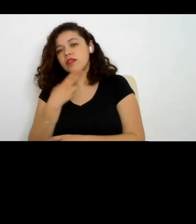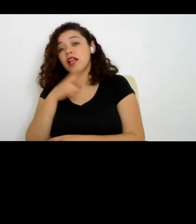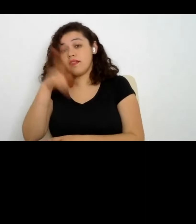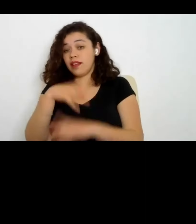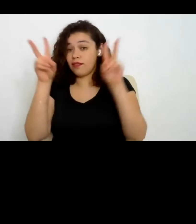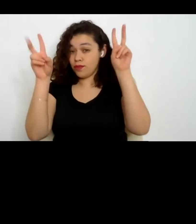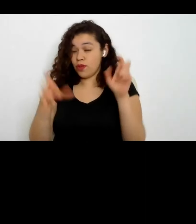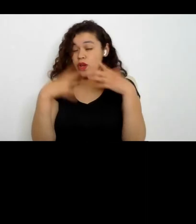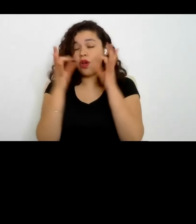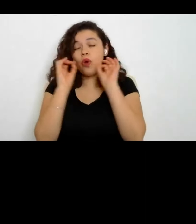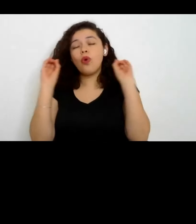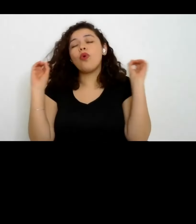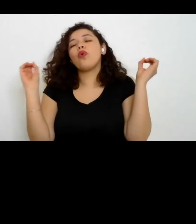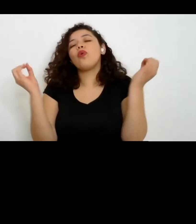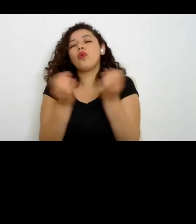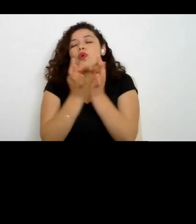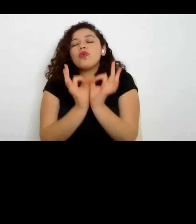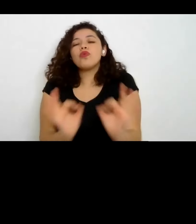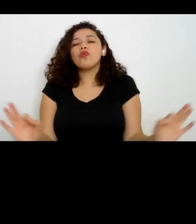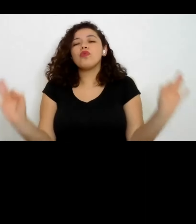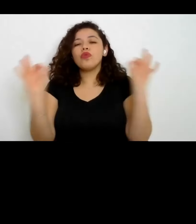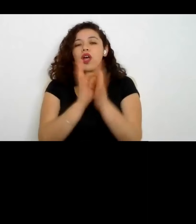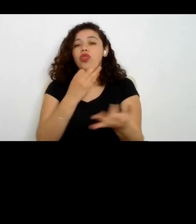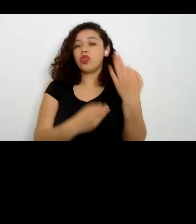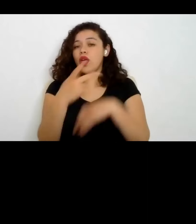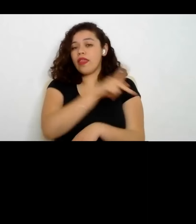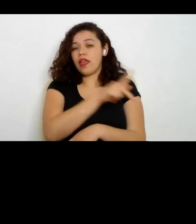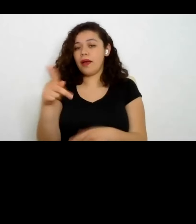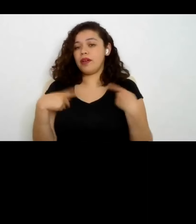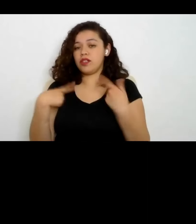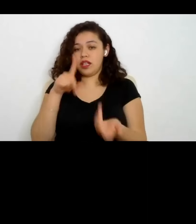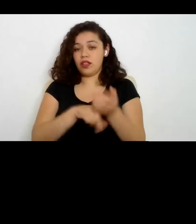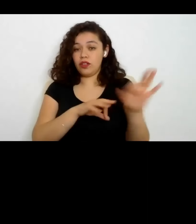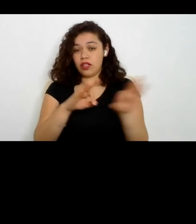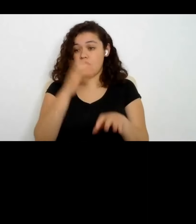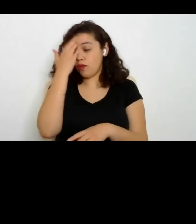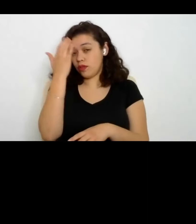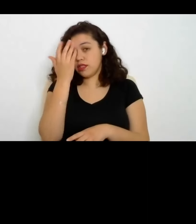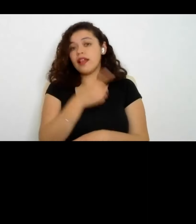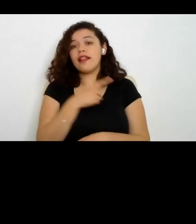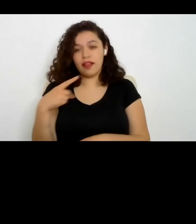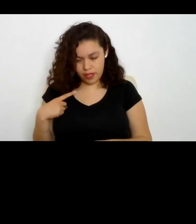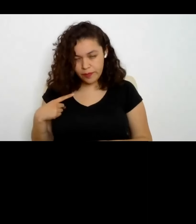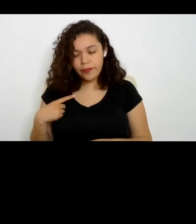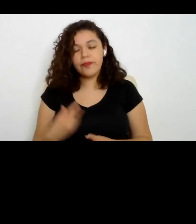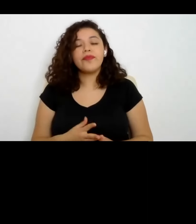en las organizaciones lo conozcan todos los empleados y deben de